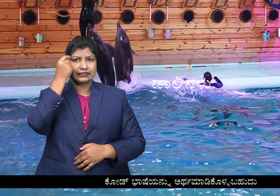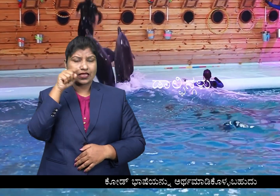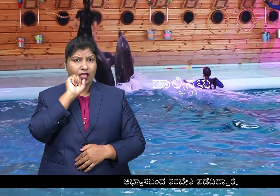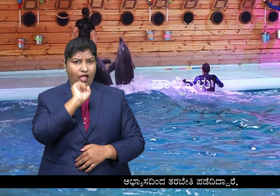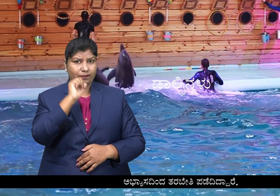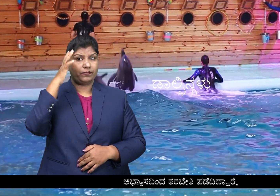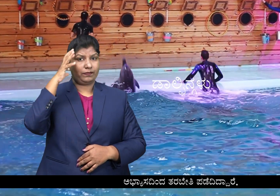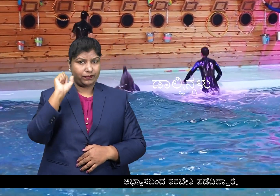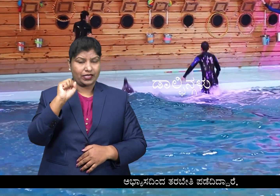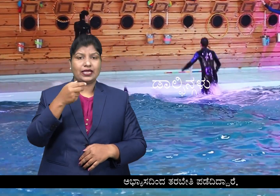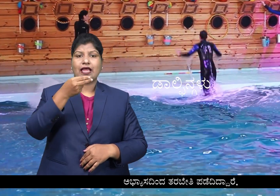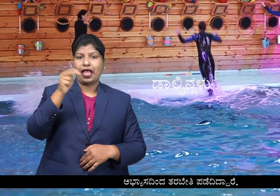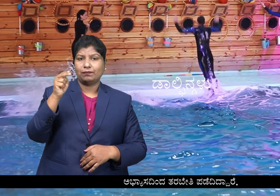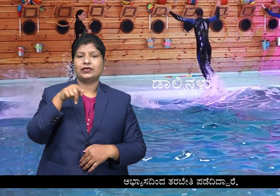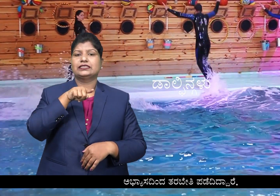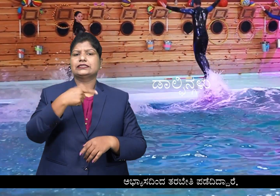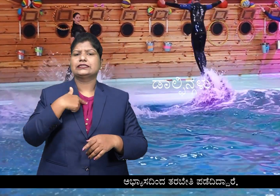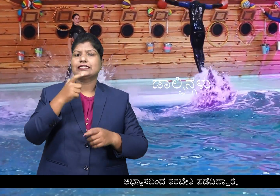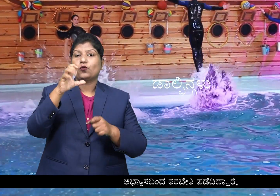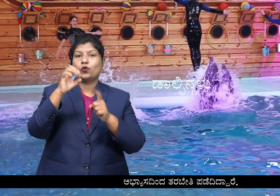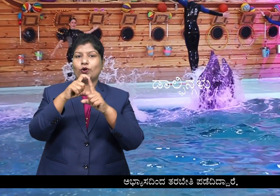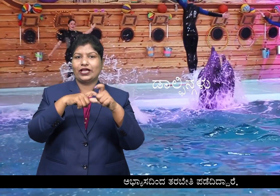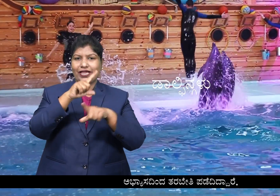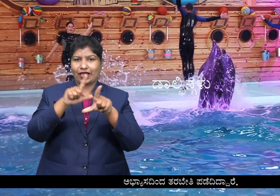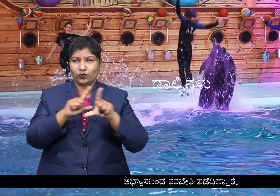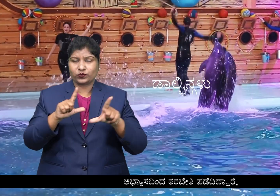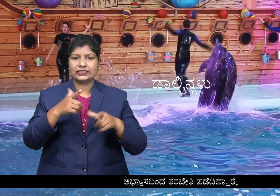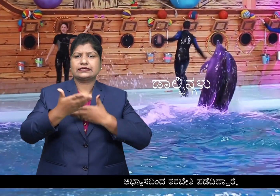ಮಾಡಿಕೊಳ್ಳಬಹುದು. ಅಭ್ಯಾಸದಿಂದ ತರಬೇತಿ ಪಡೆದಿದ್ದಾರೆ.